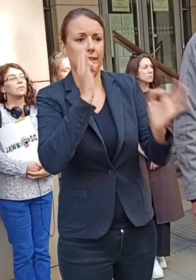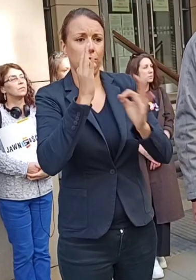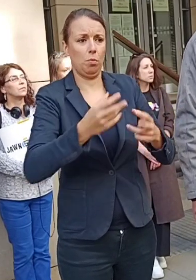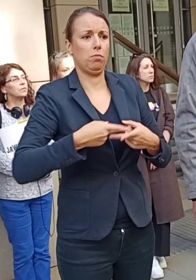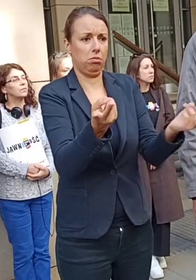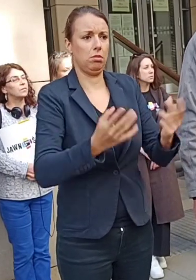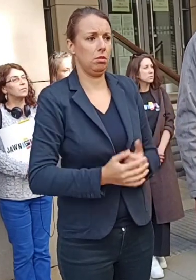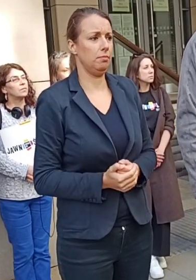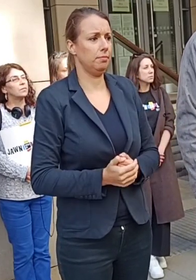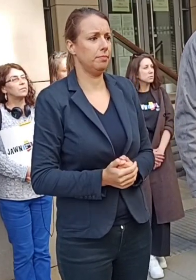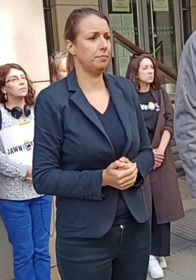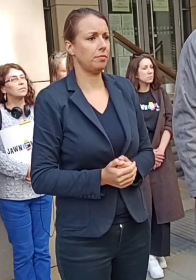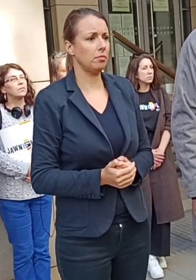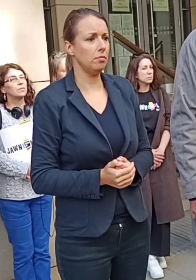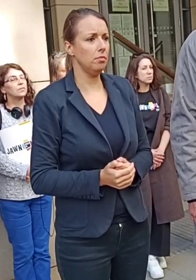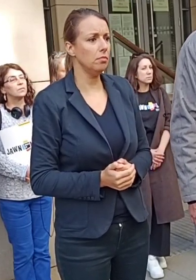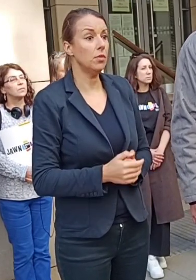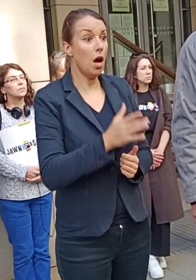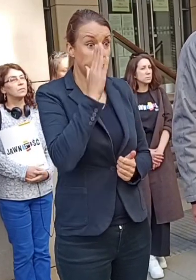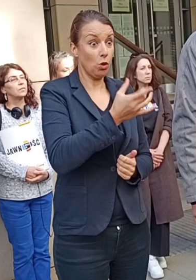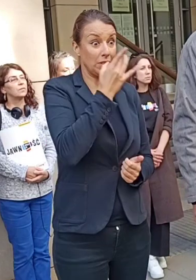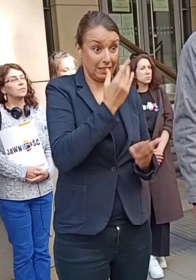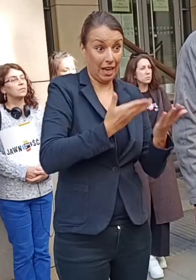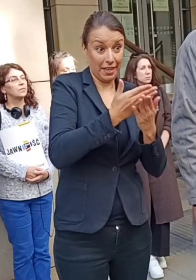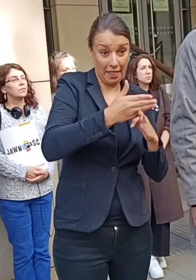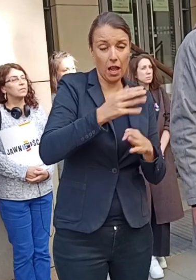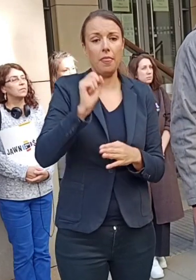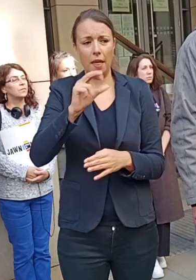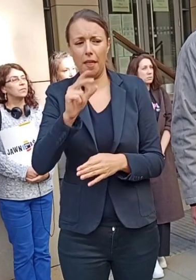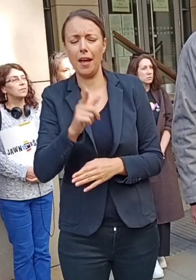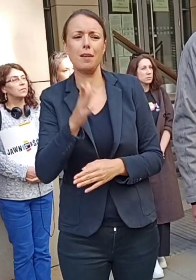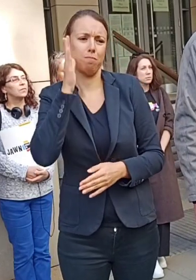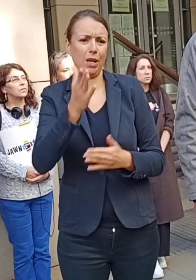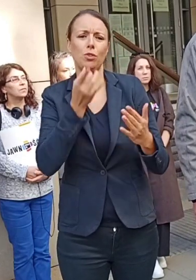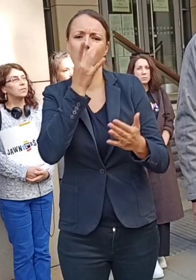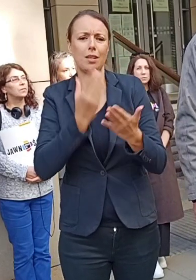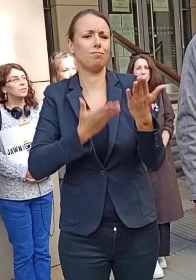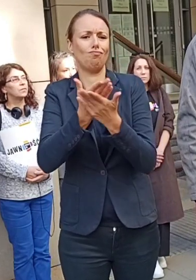Do kamer. Skarg. Tak. Można się spodziewać na miejsce.